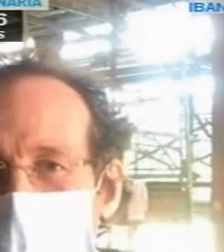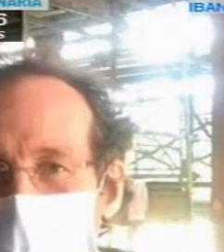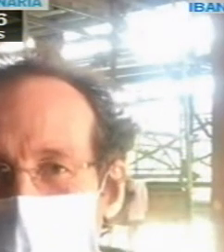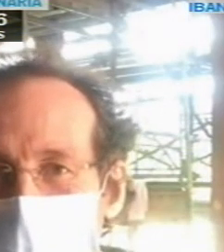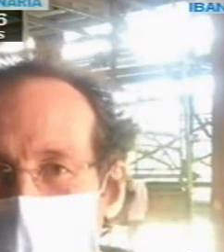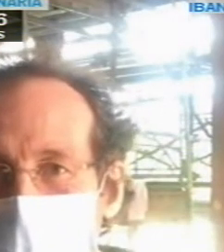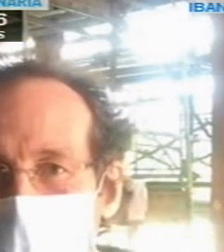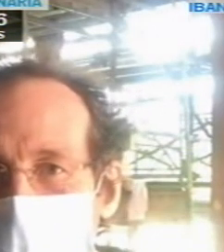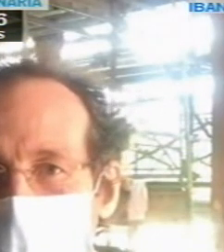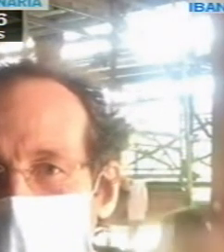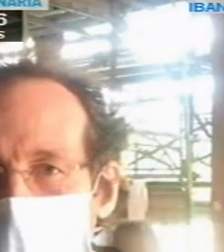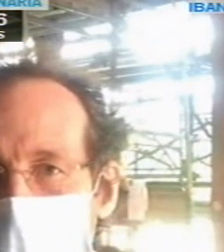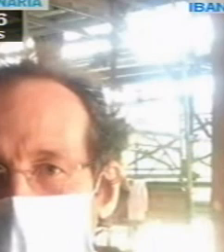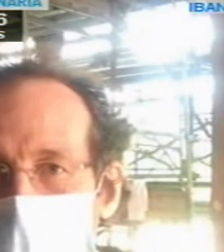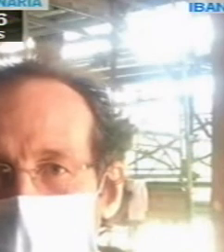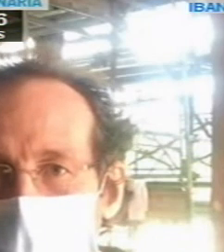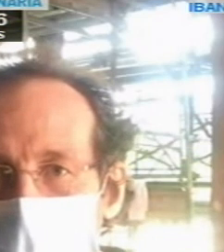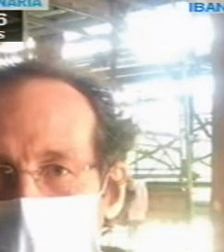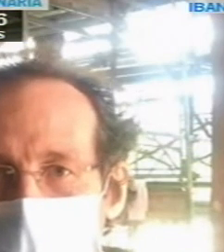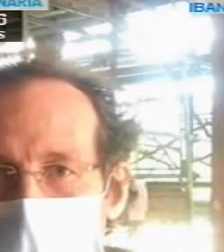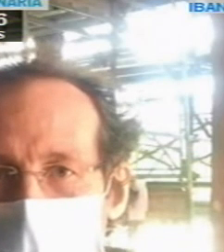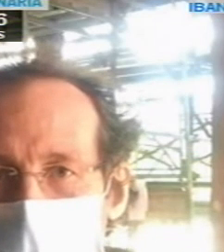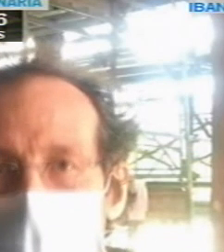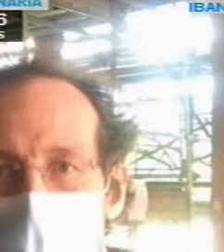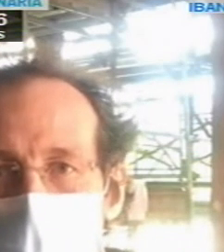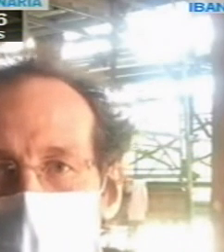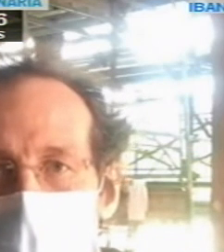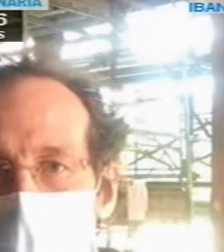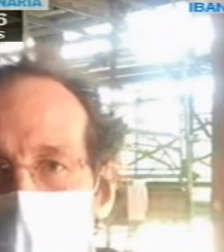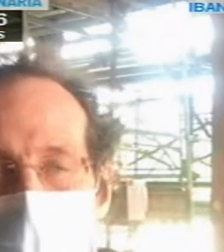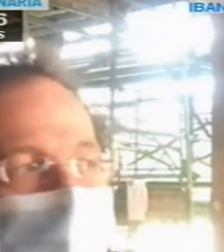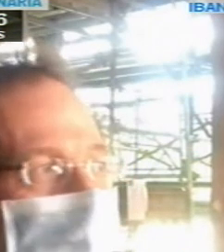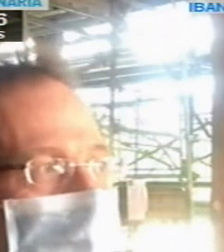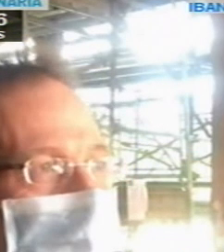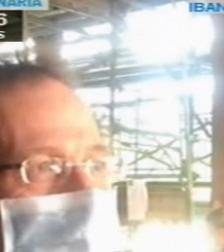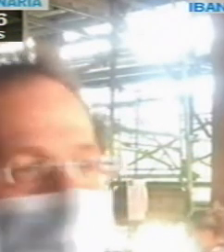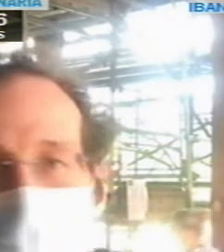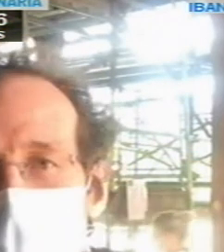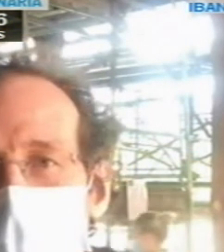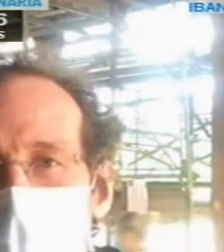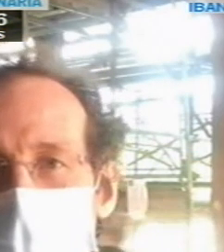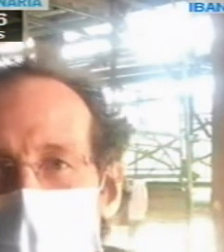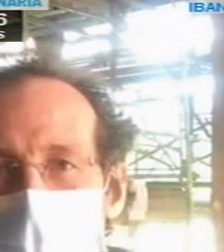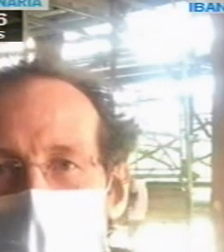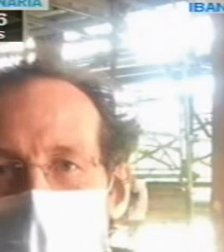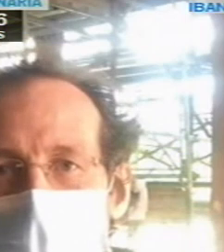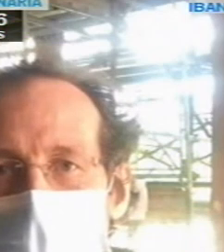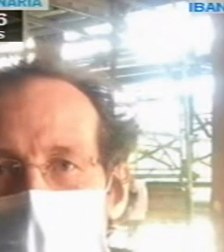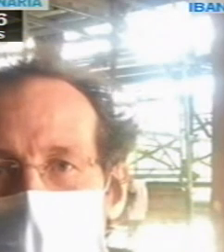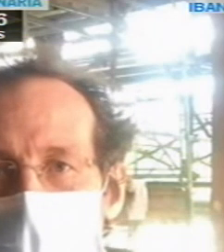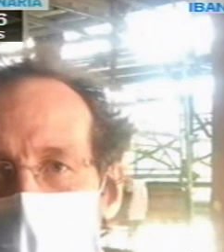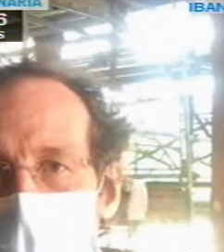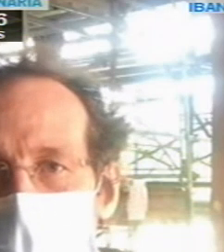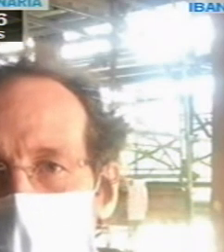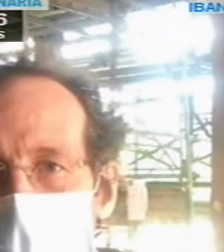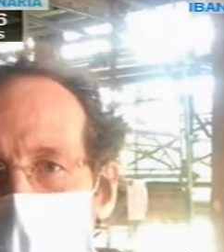movimento, d'azione e quant'altro, le mascherine bisogna indossarle, la distanza di sicurezza bisogna tenerla assolutamente, dobbiamo ricordare